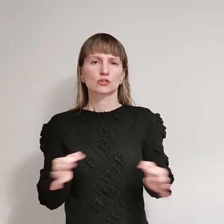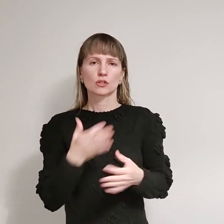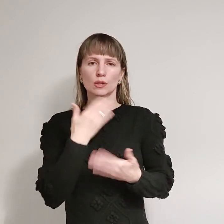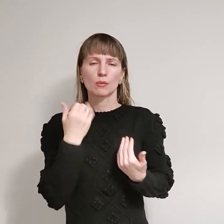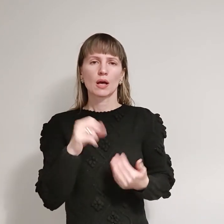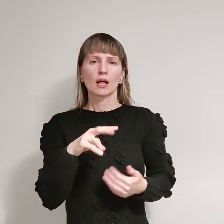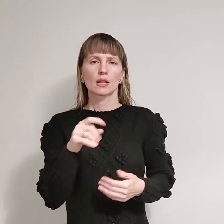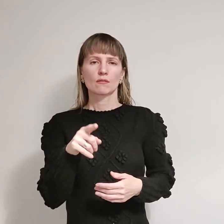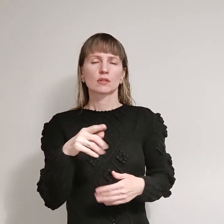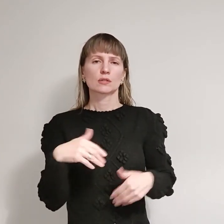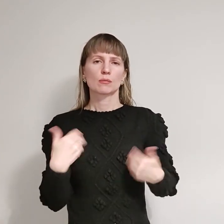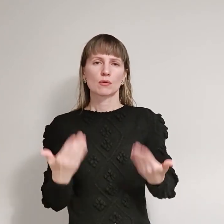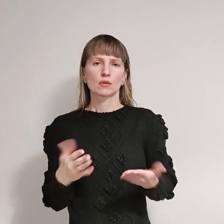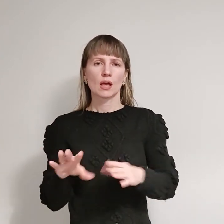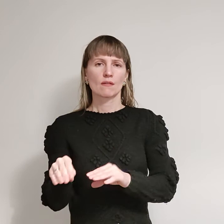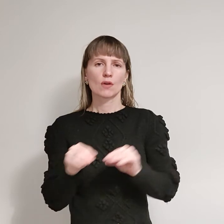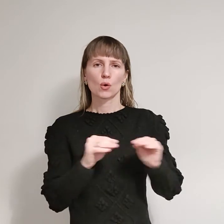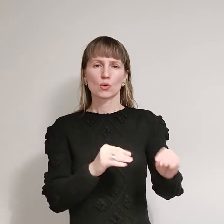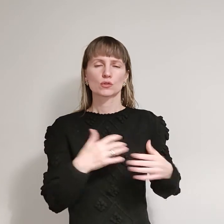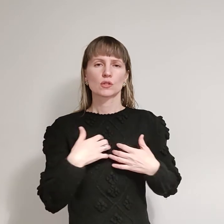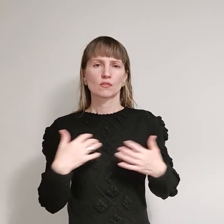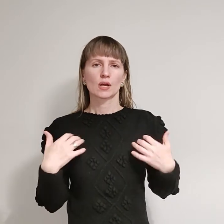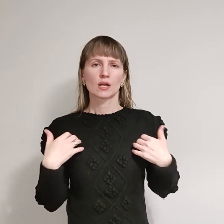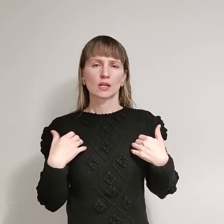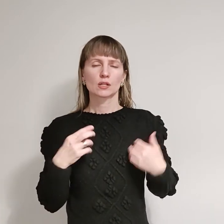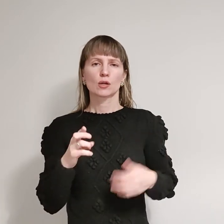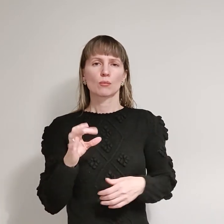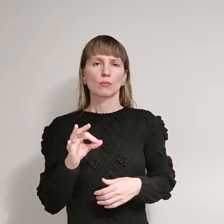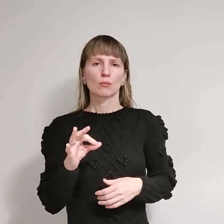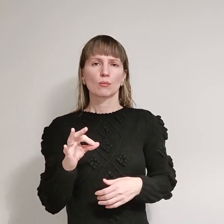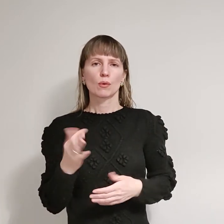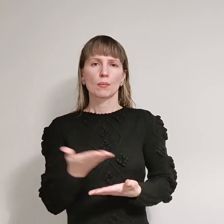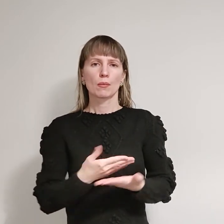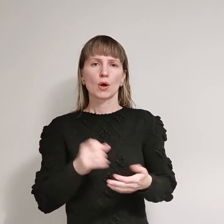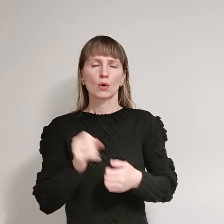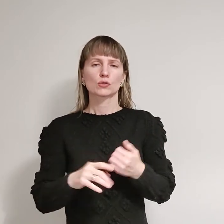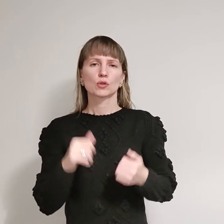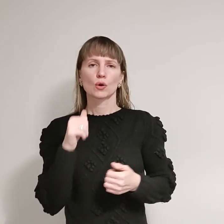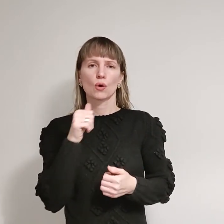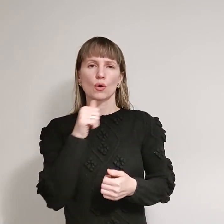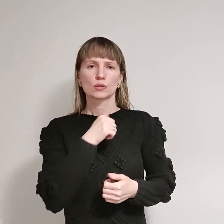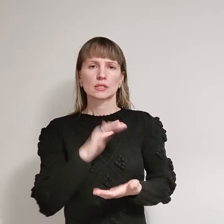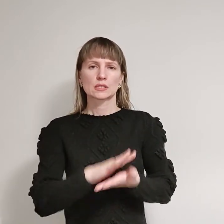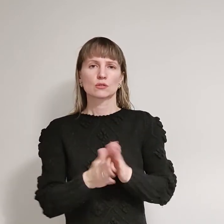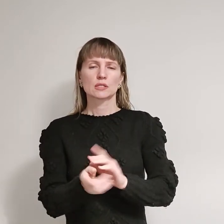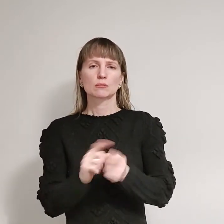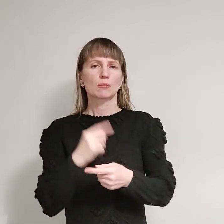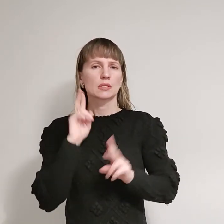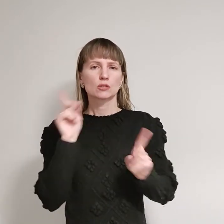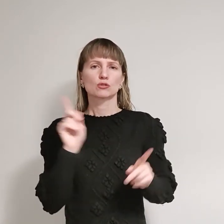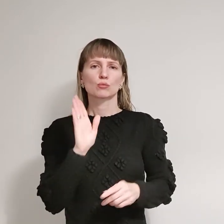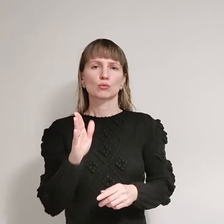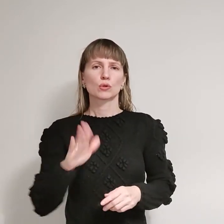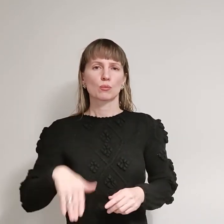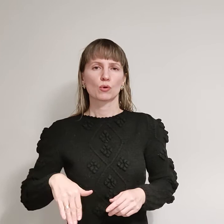вони запропонували евакуацію тварини, бо ми кожного години ситуація зміняється, ми не знаємо, що буде потім. На